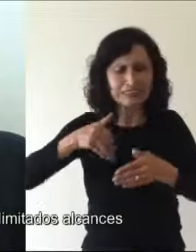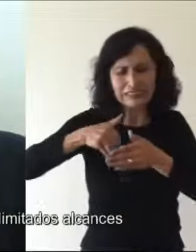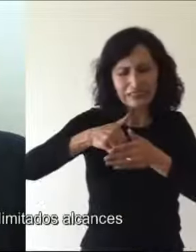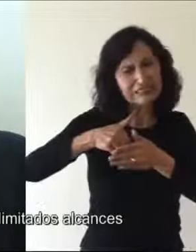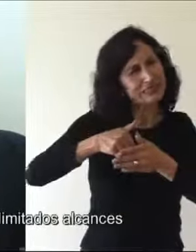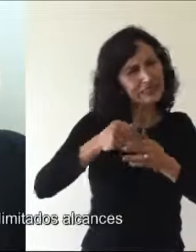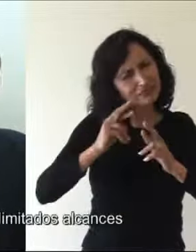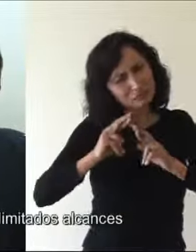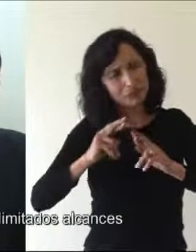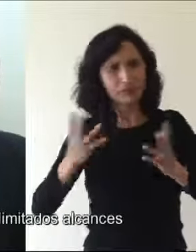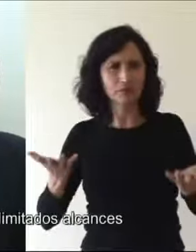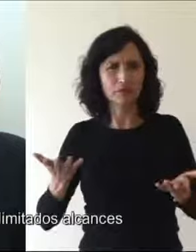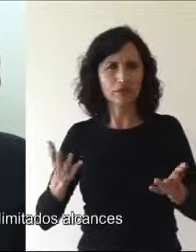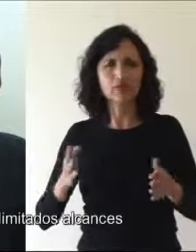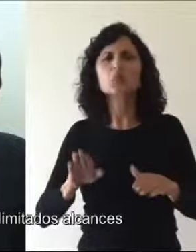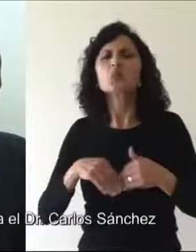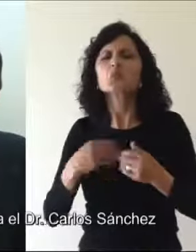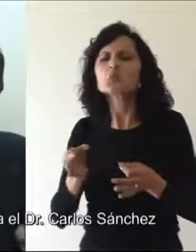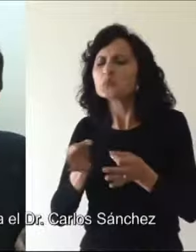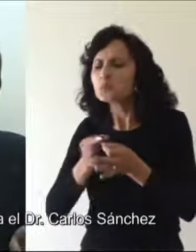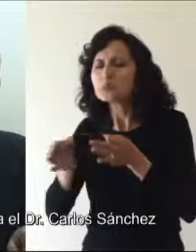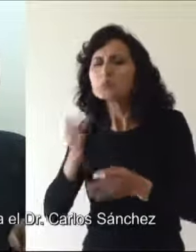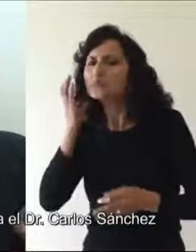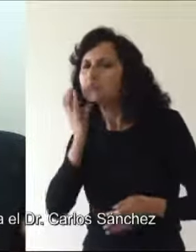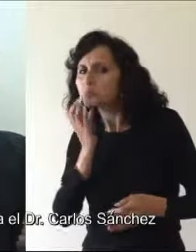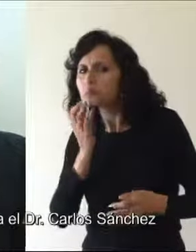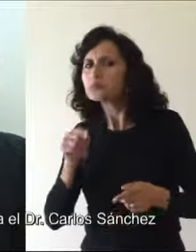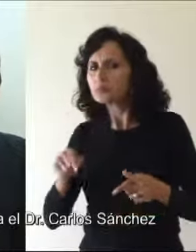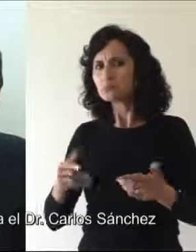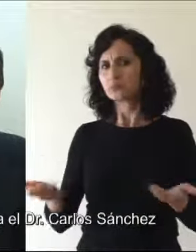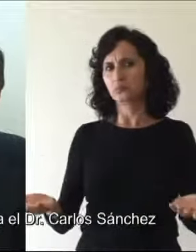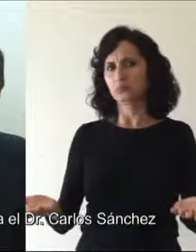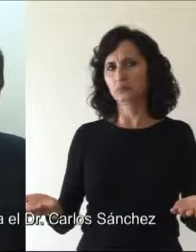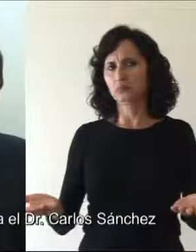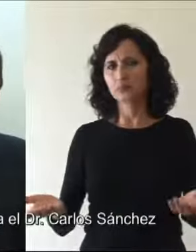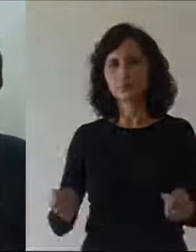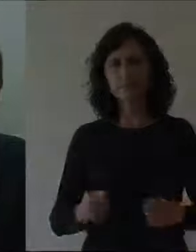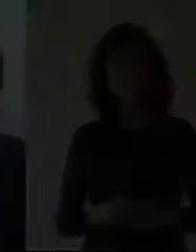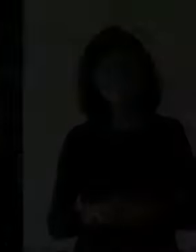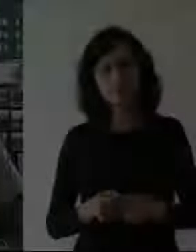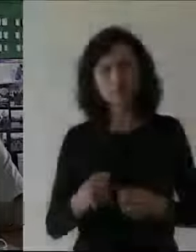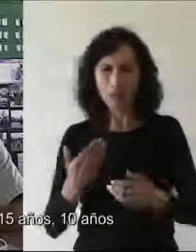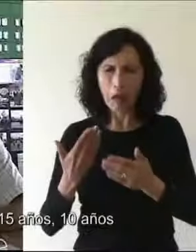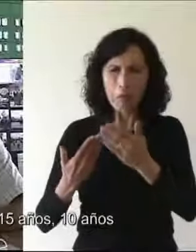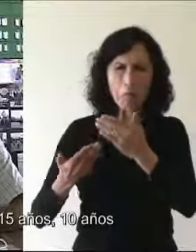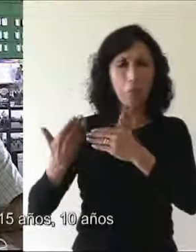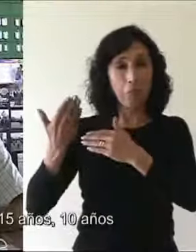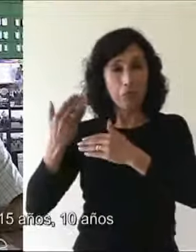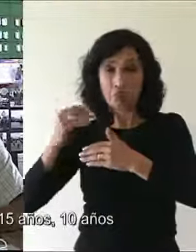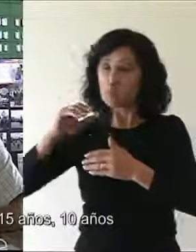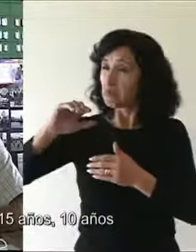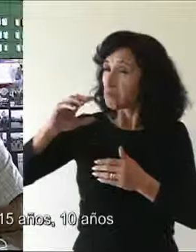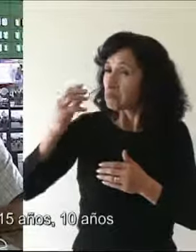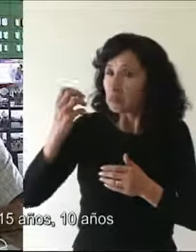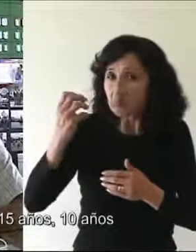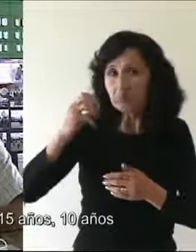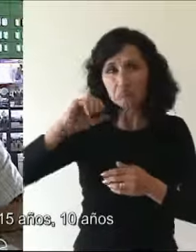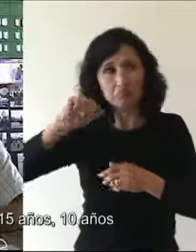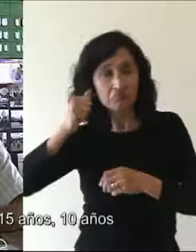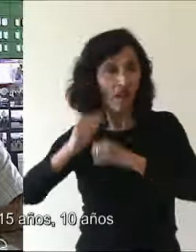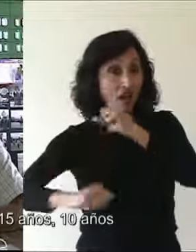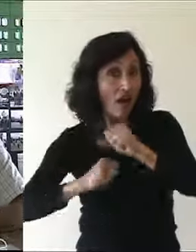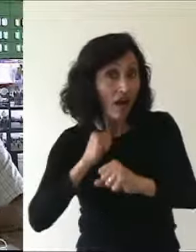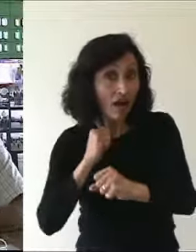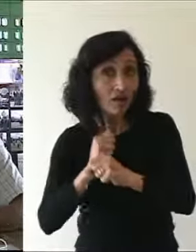quirúrgicos y tenía limitados alcances, como explica el doctor Carlos Sánchez. Hace 15 años,